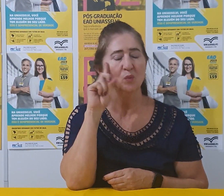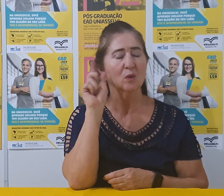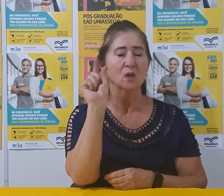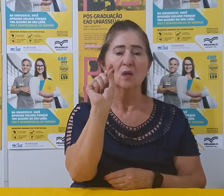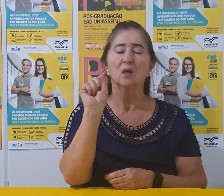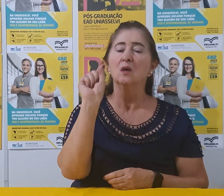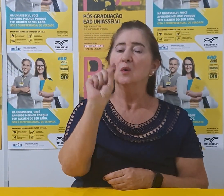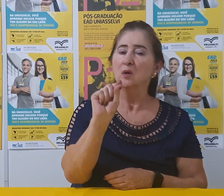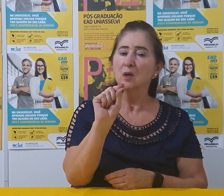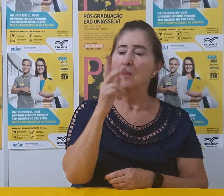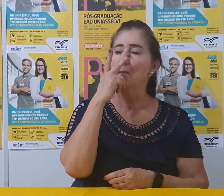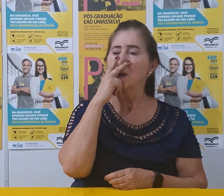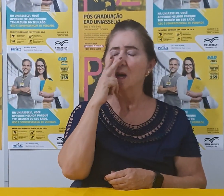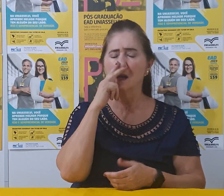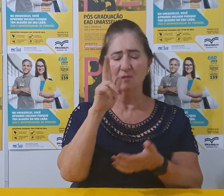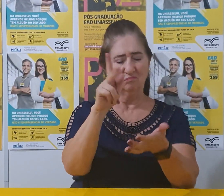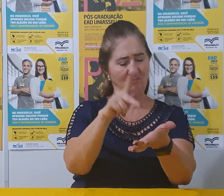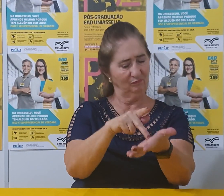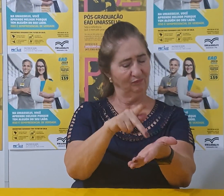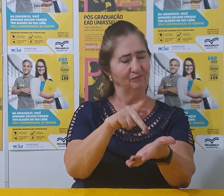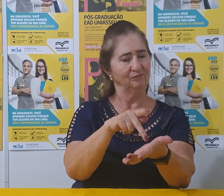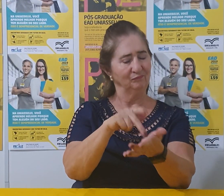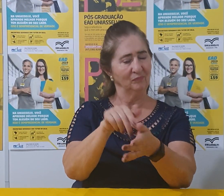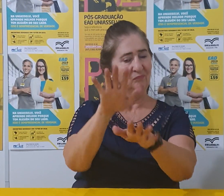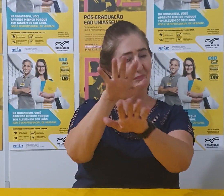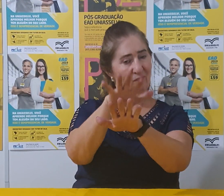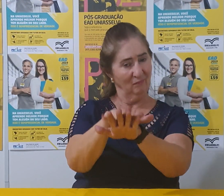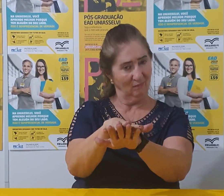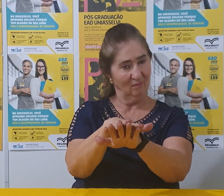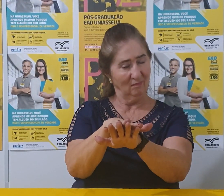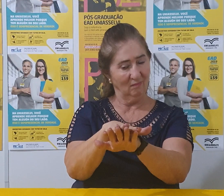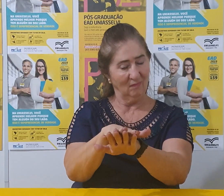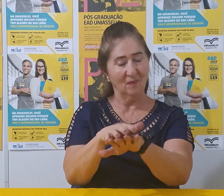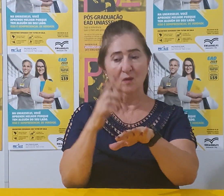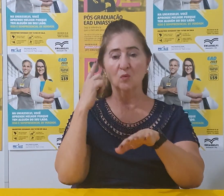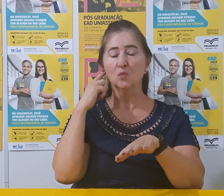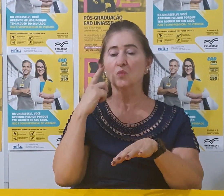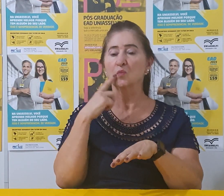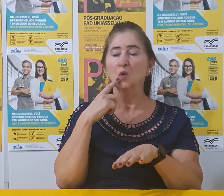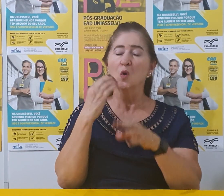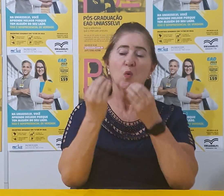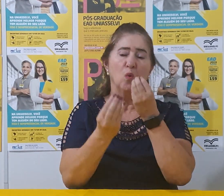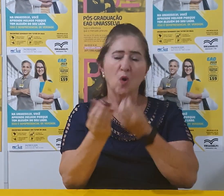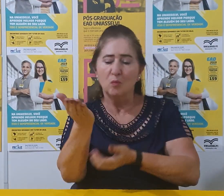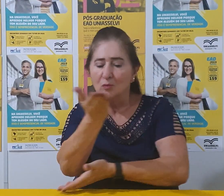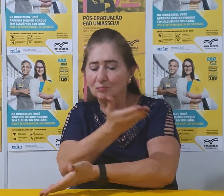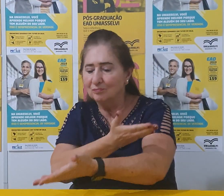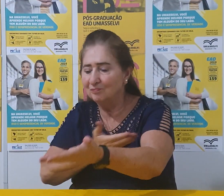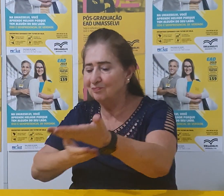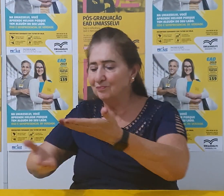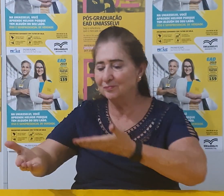proporcionar uma real inclusão e aprendizagem do surdo, para assim prover meios que